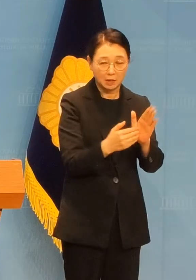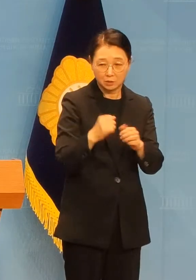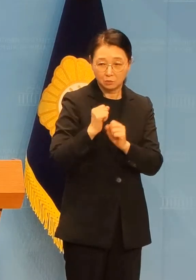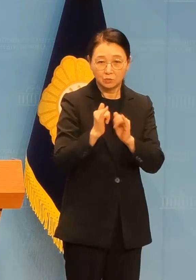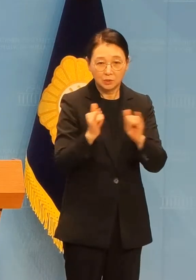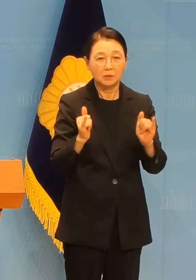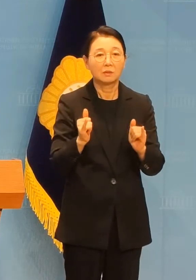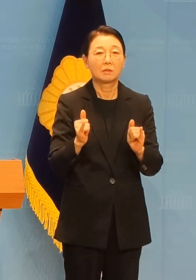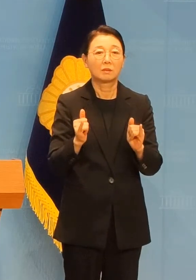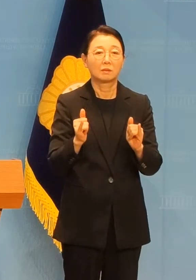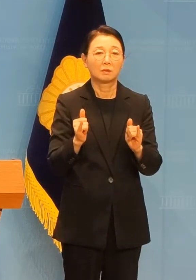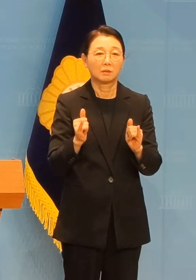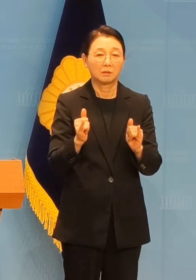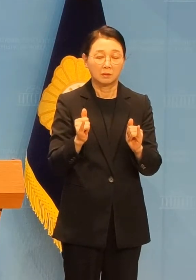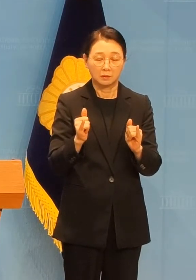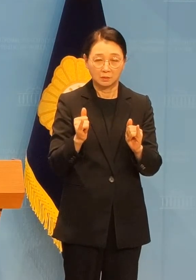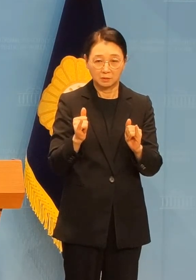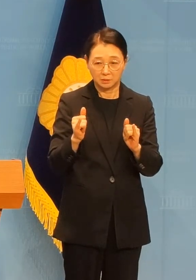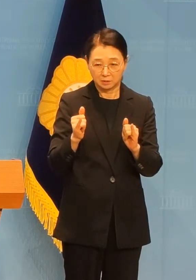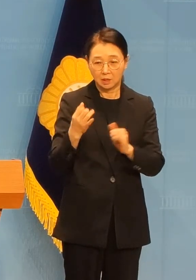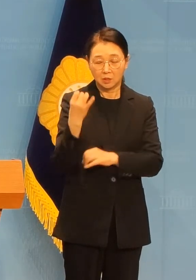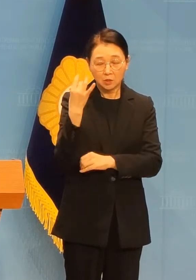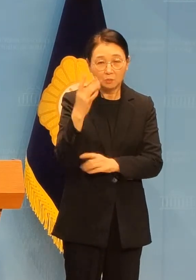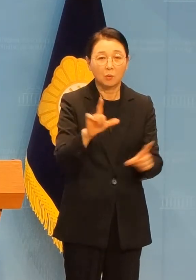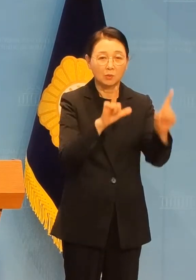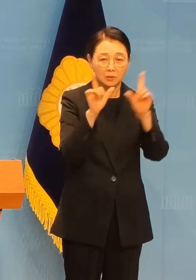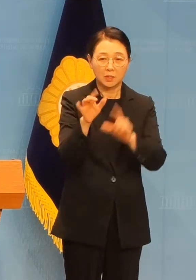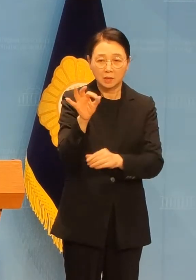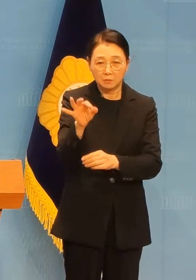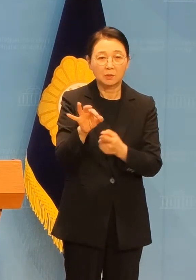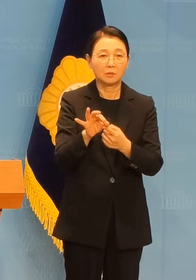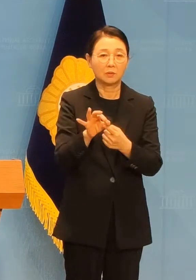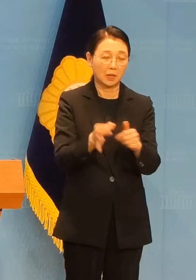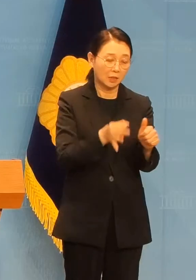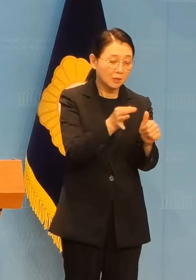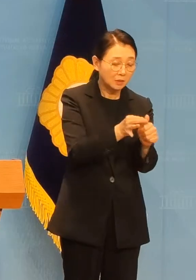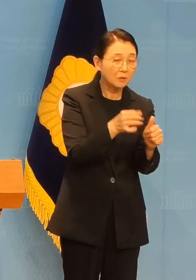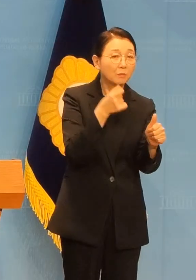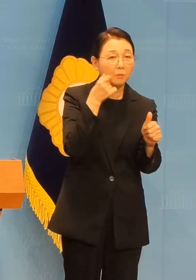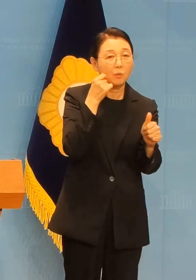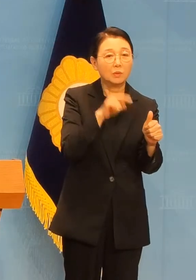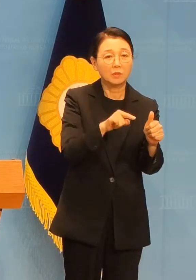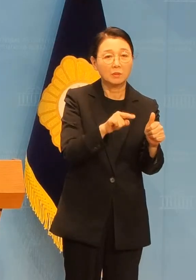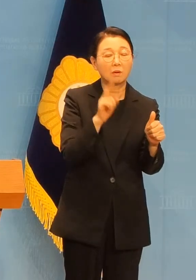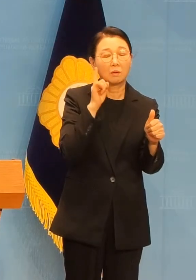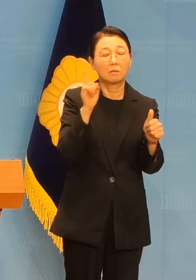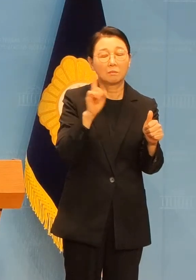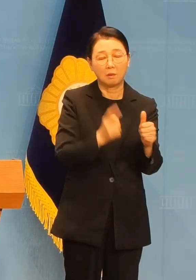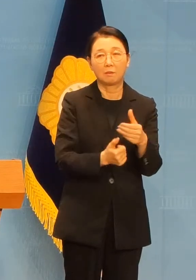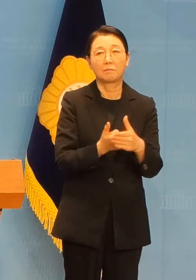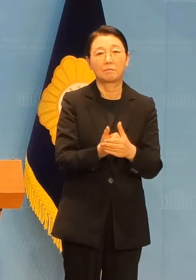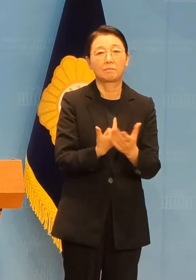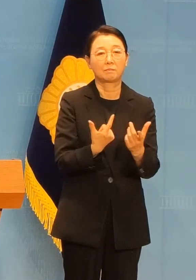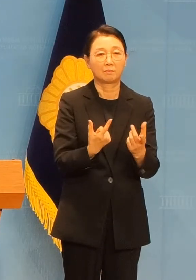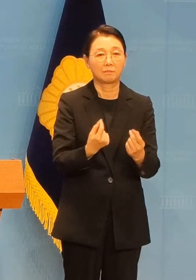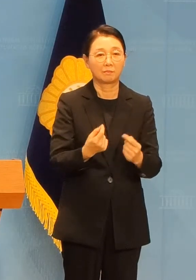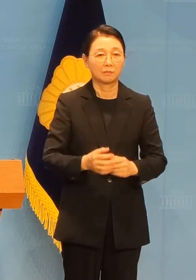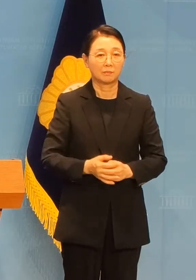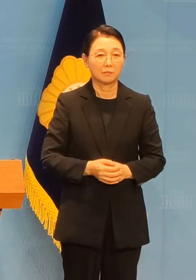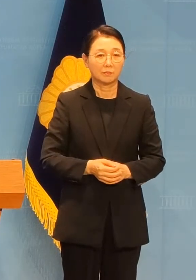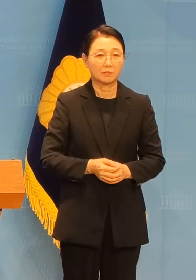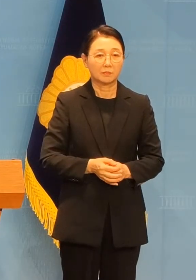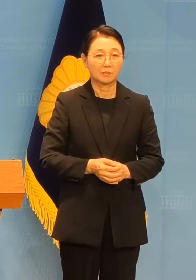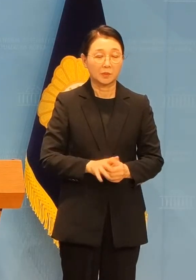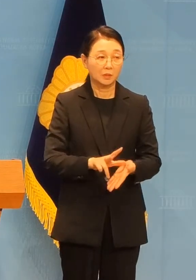장병들이 기본적인 생계비조차 제때 지급하지 못한 것은 극히 이례적인 일입니다.